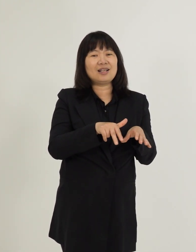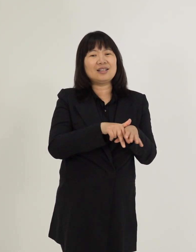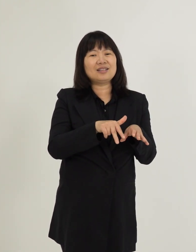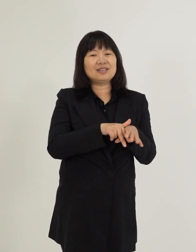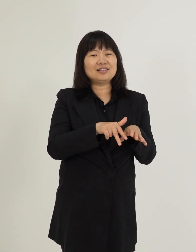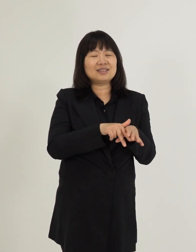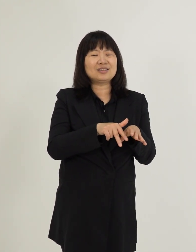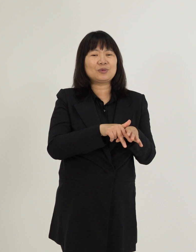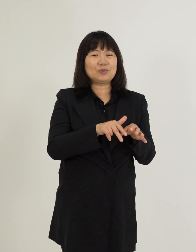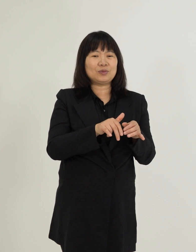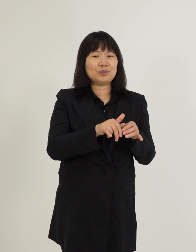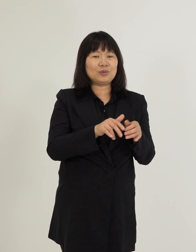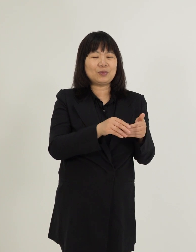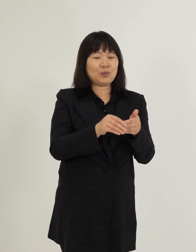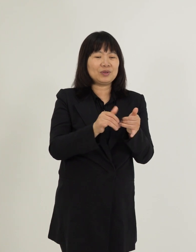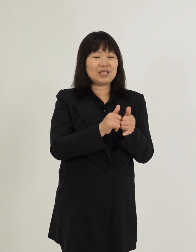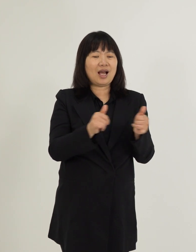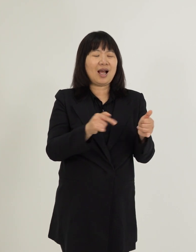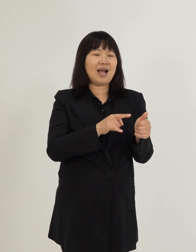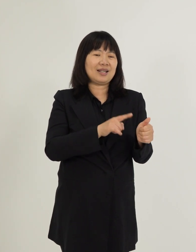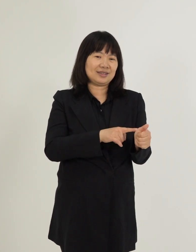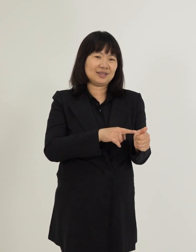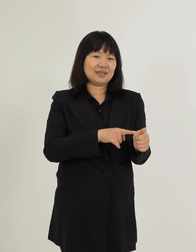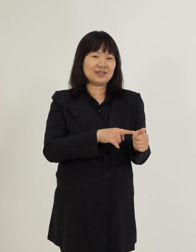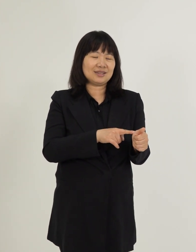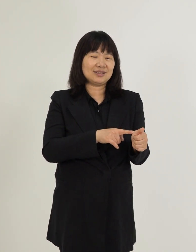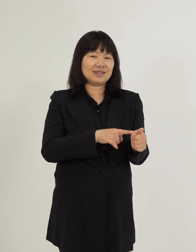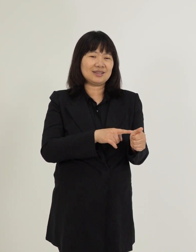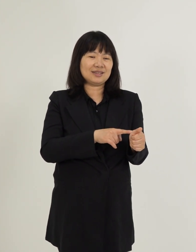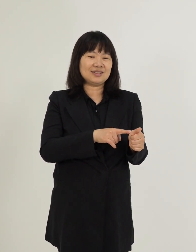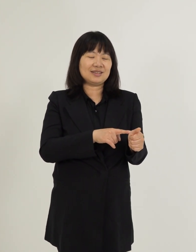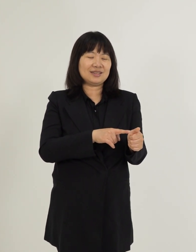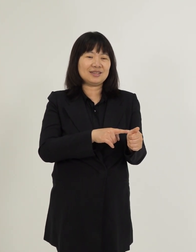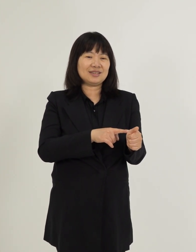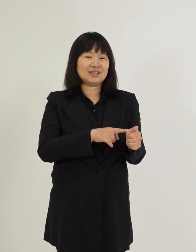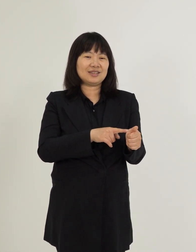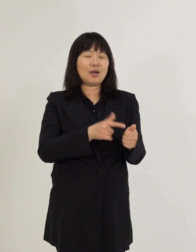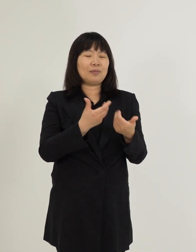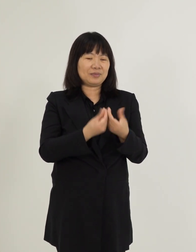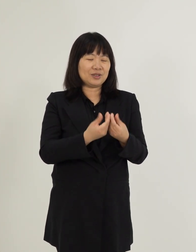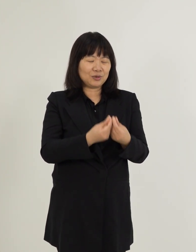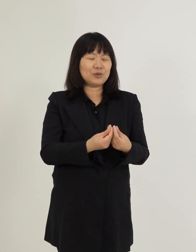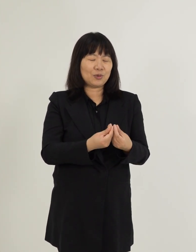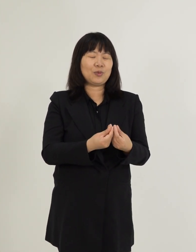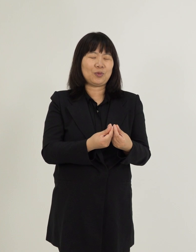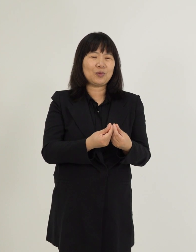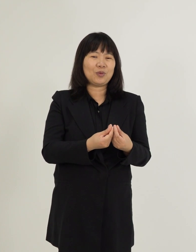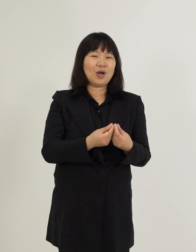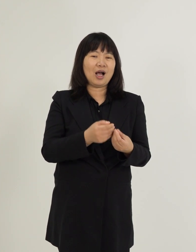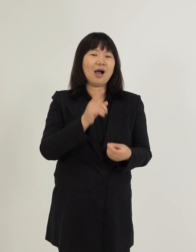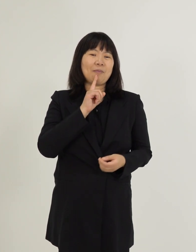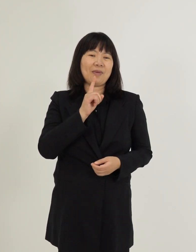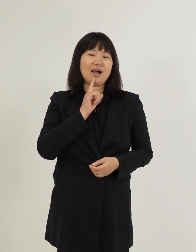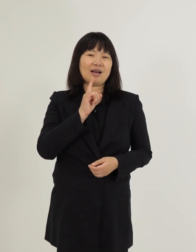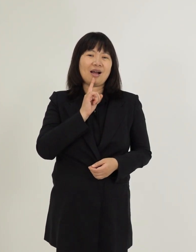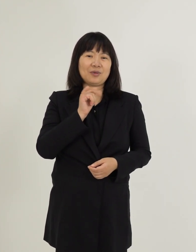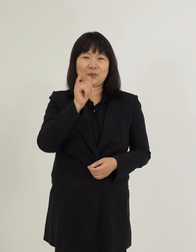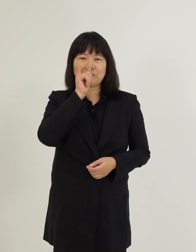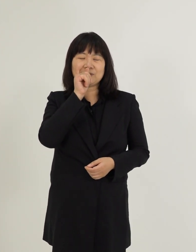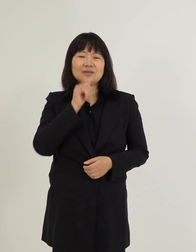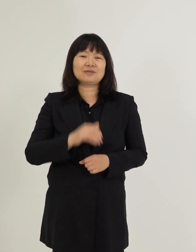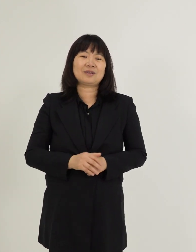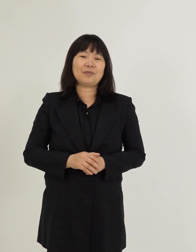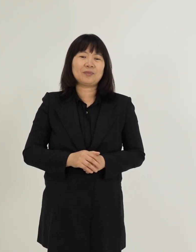돌덩이만 숭배하고 그들의 탐욕만 채우고 있는 종교 본산지인 예루살렘